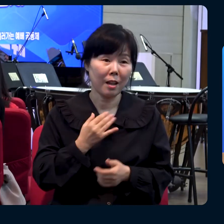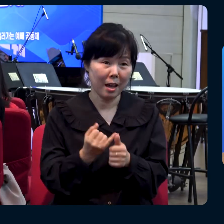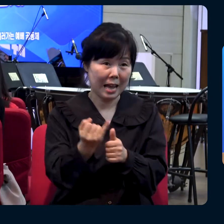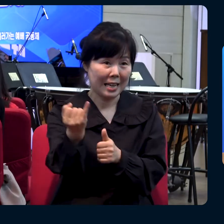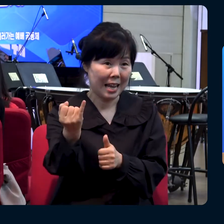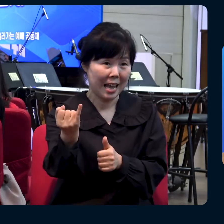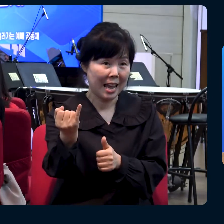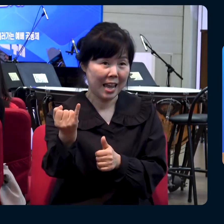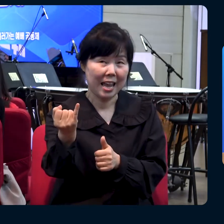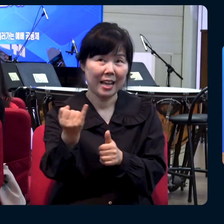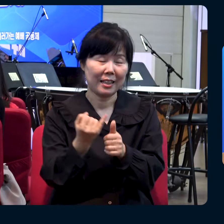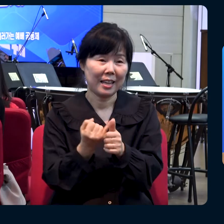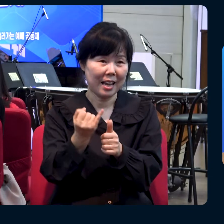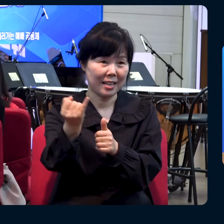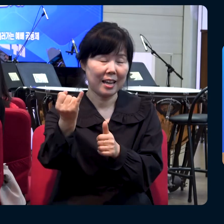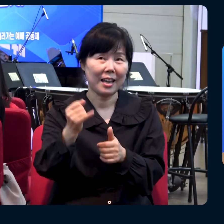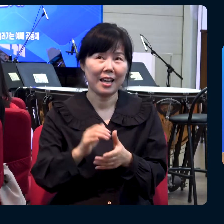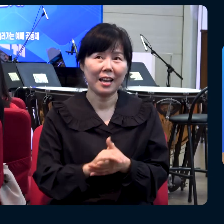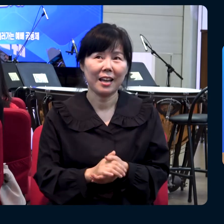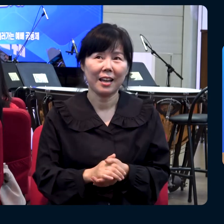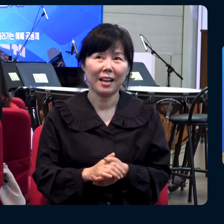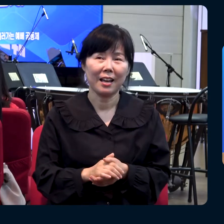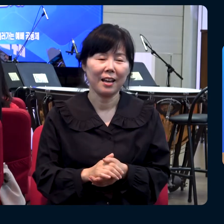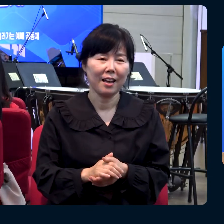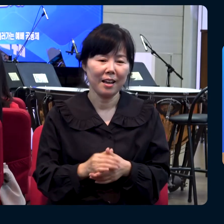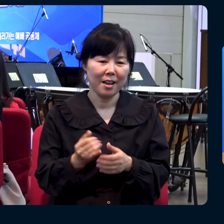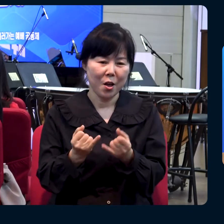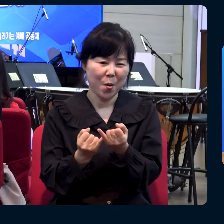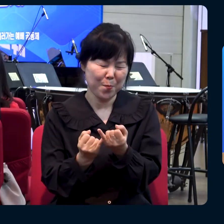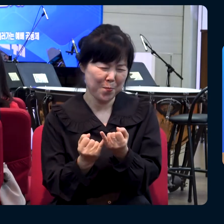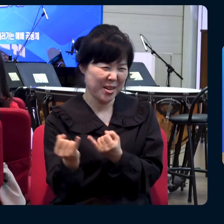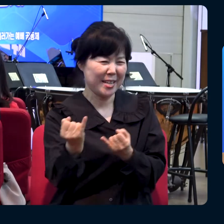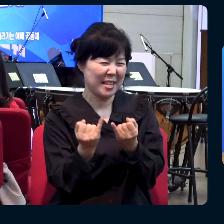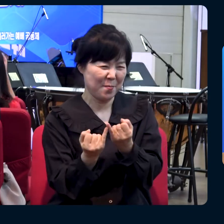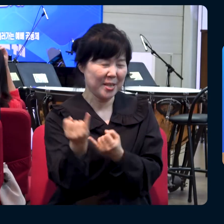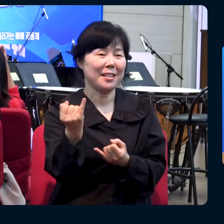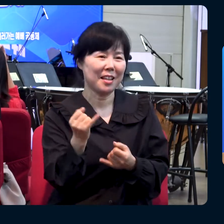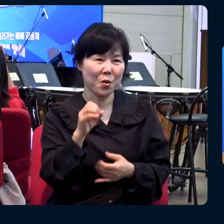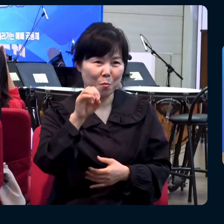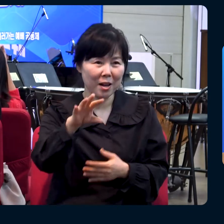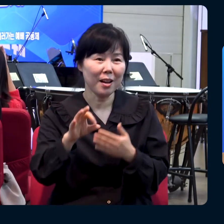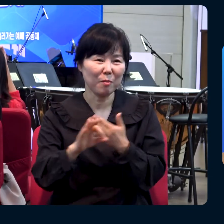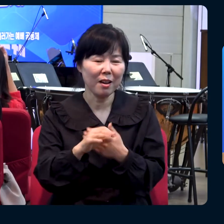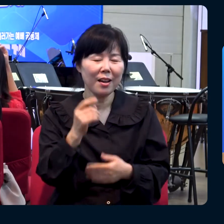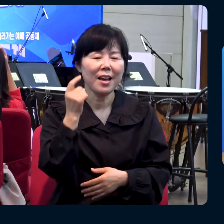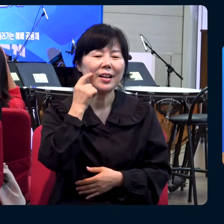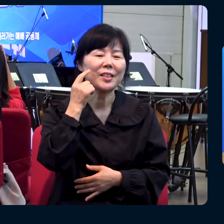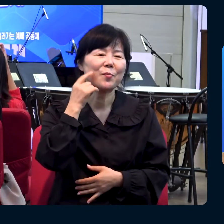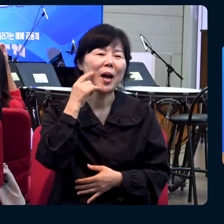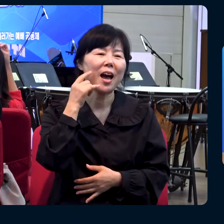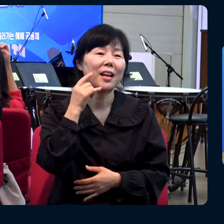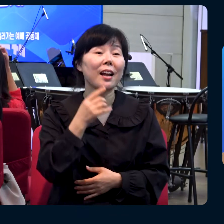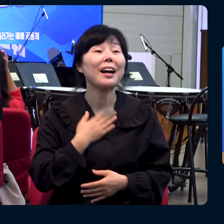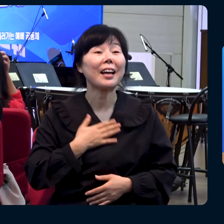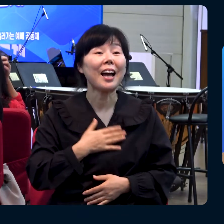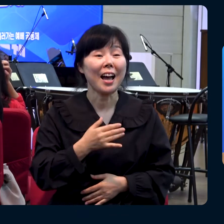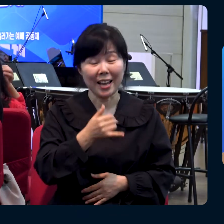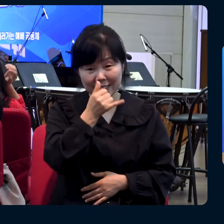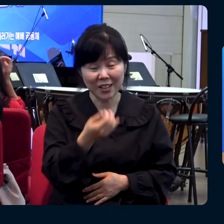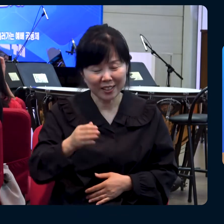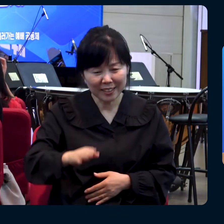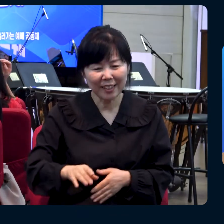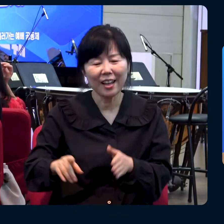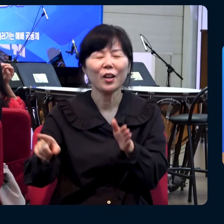제 아내가 그래요. 거짓말인 걸 아는데 너무 기쁘대요. 거짓말이 아니야. 난 믿음으로 말하는 거다.